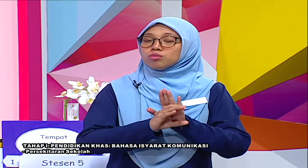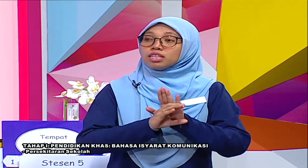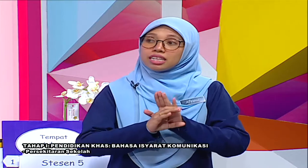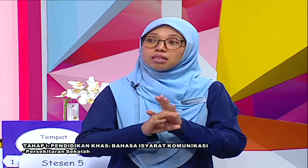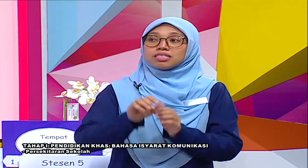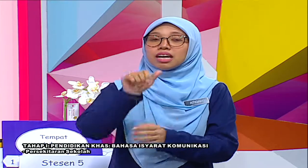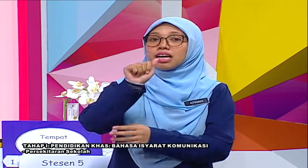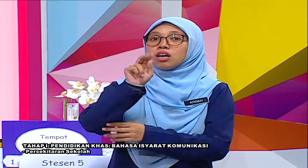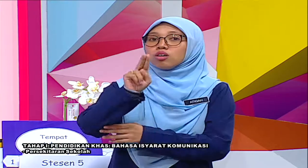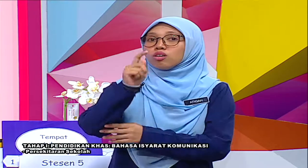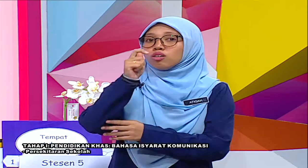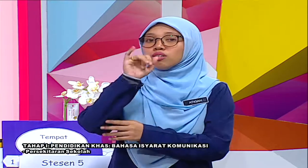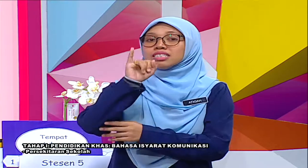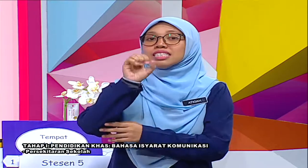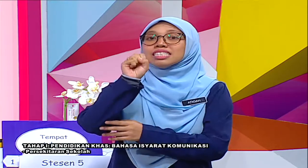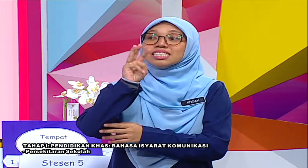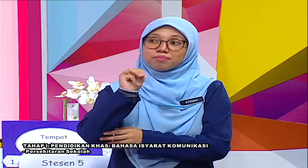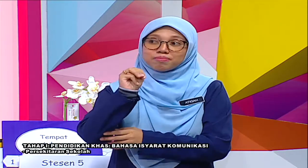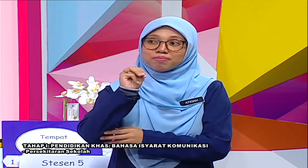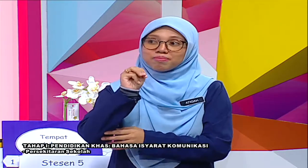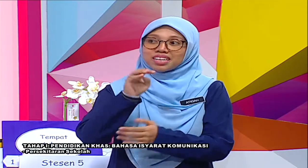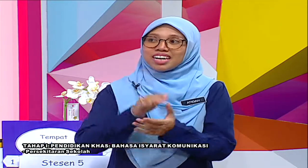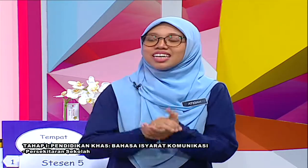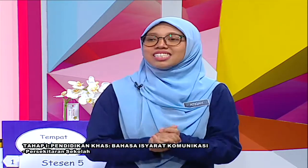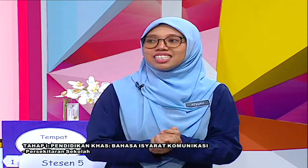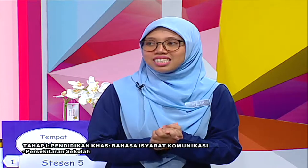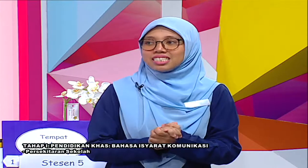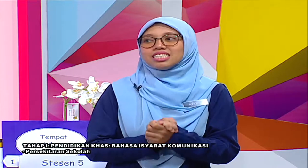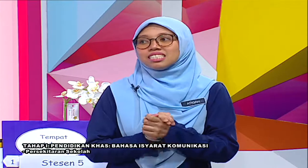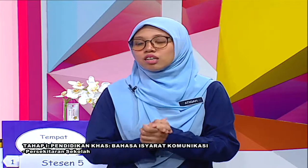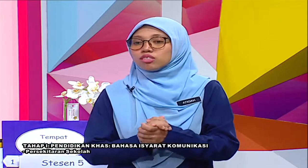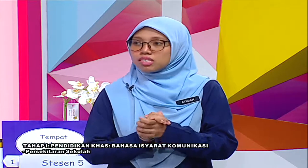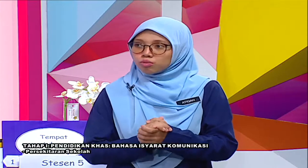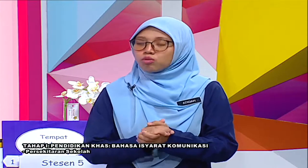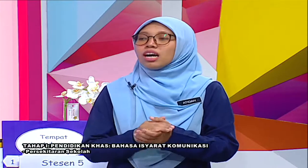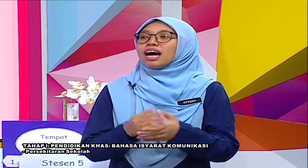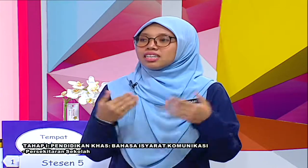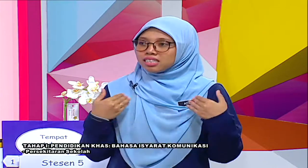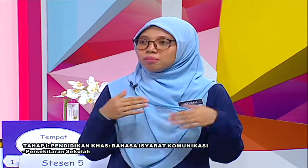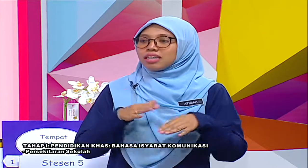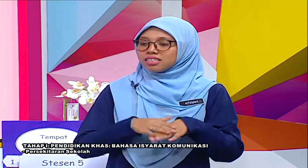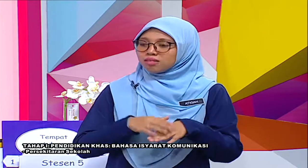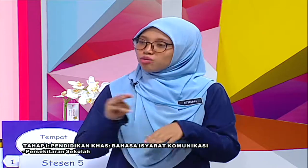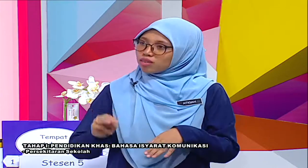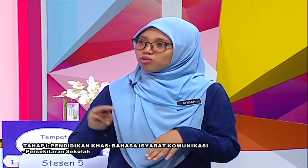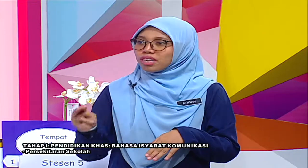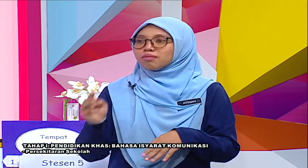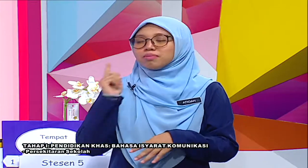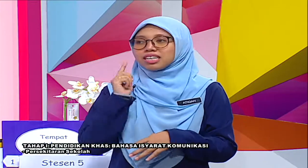mungkin dia ada masalah autism. Jadi ciri-ciri autism tu ada pada murid-murid pendengaran